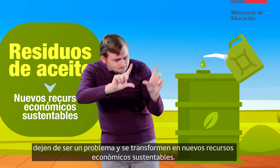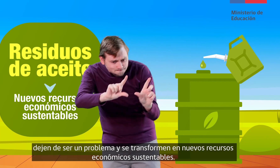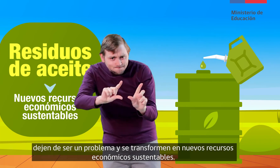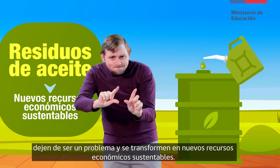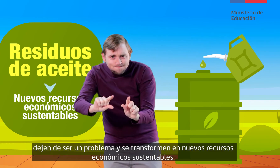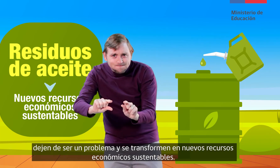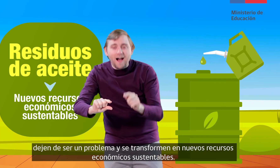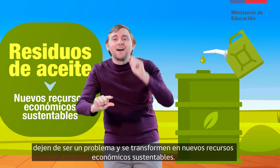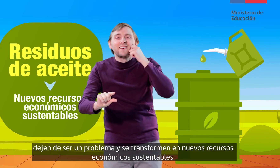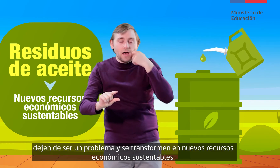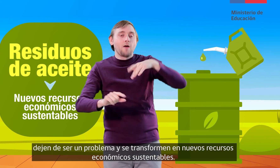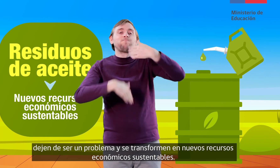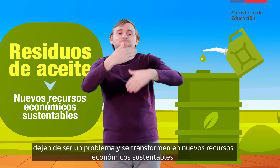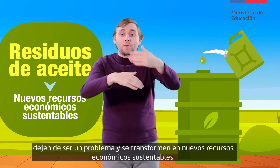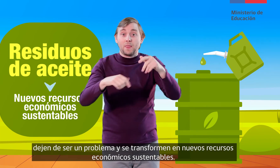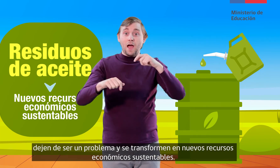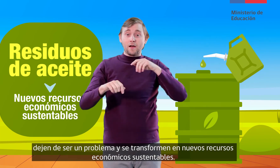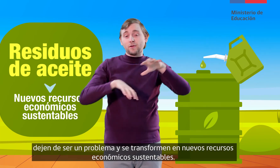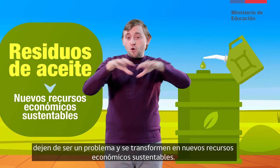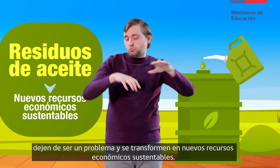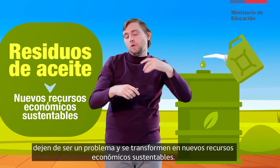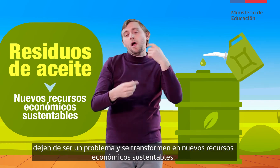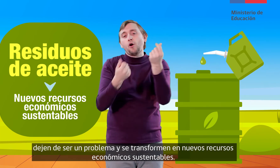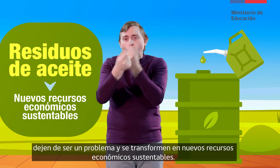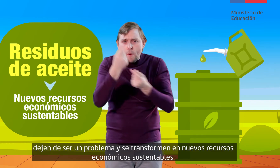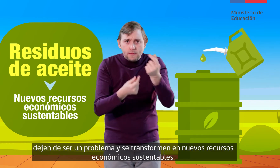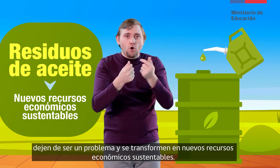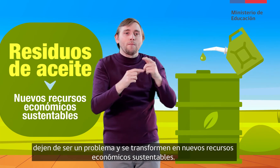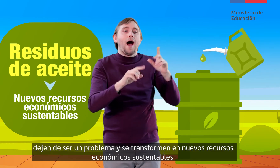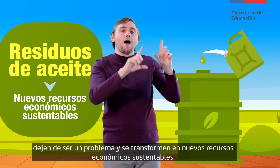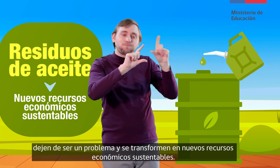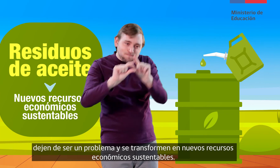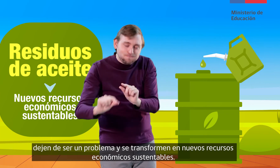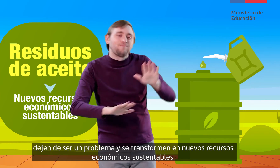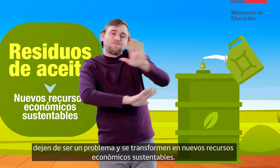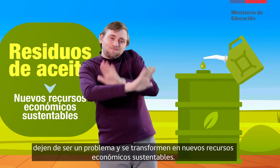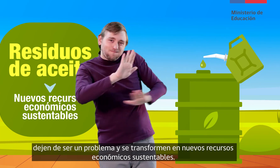dejen de ser un problema y se transformen en nuevos recursos económicos sustentables.